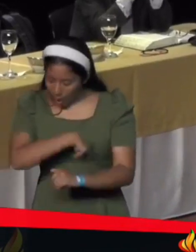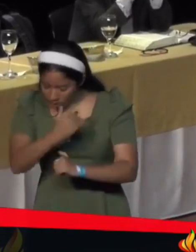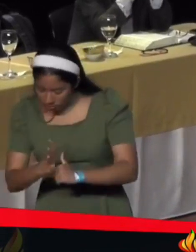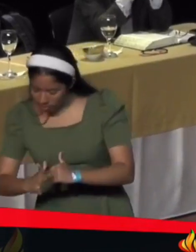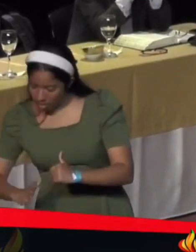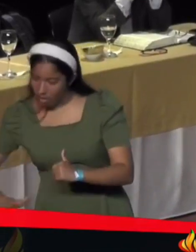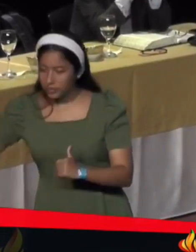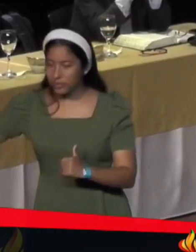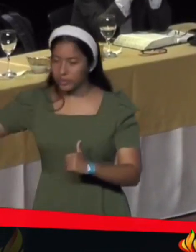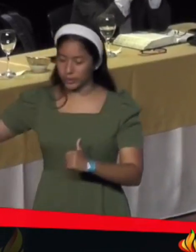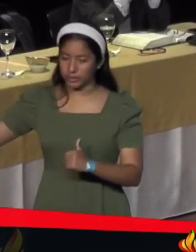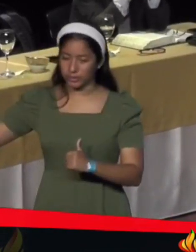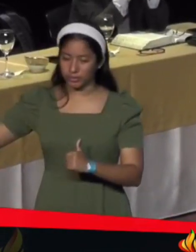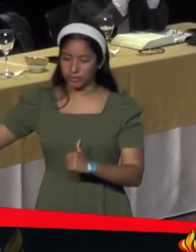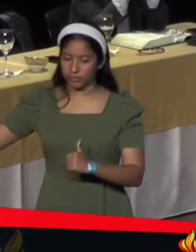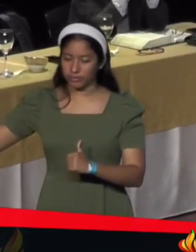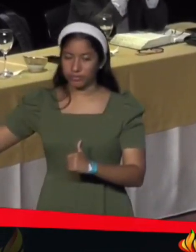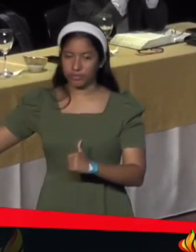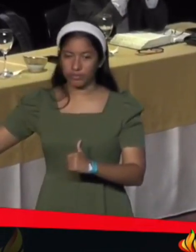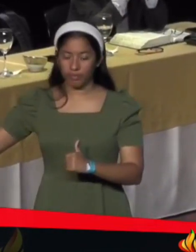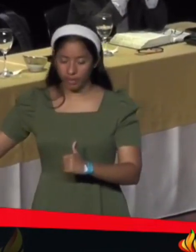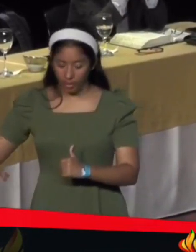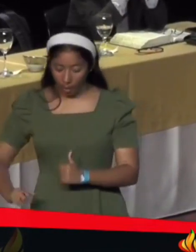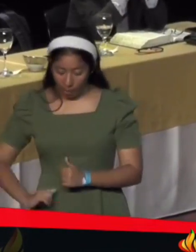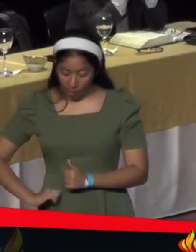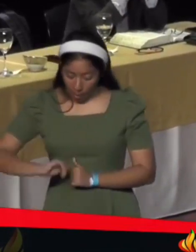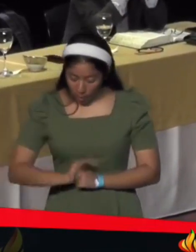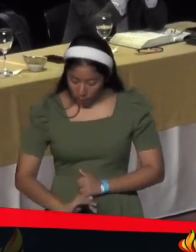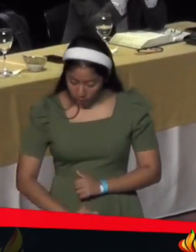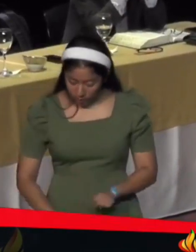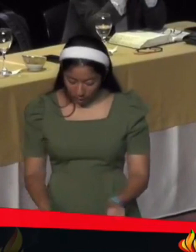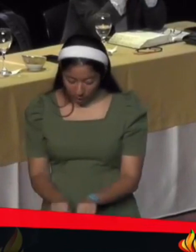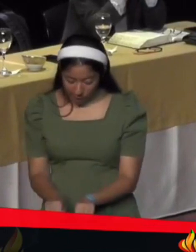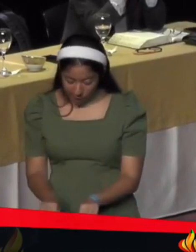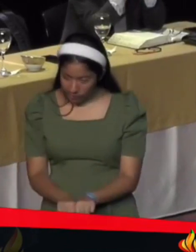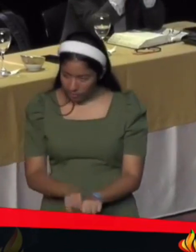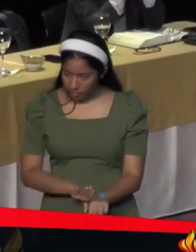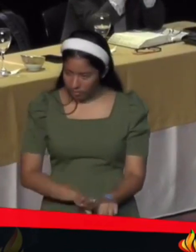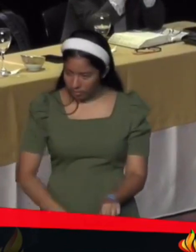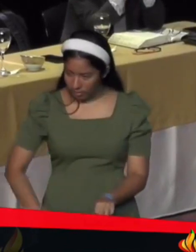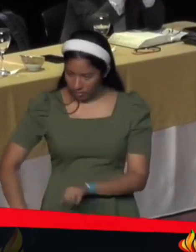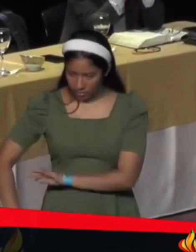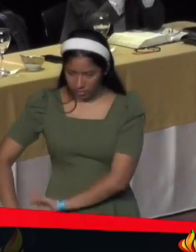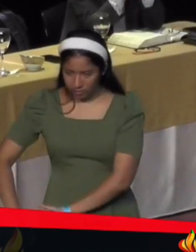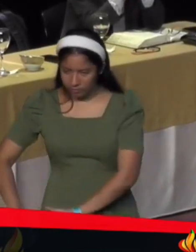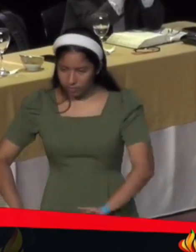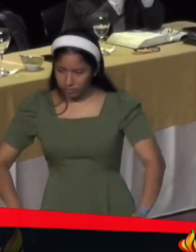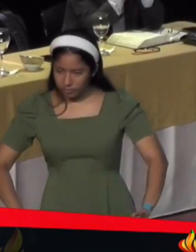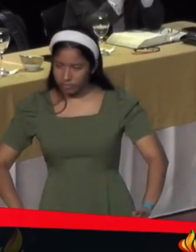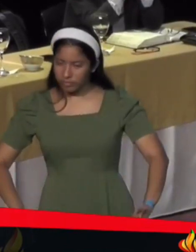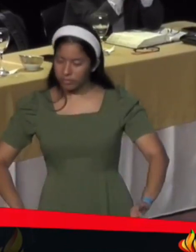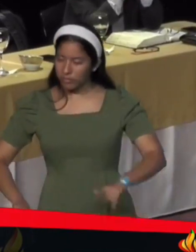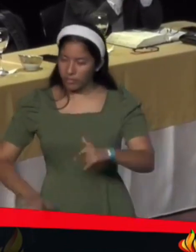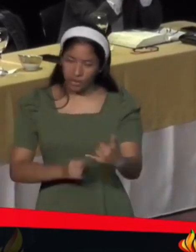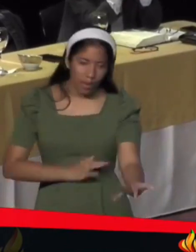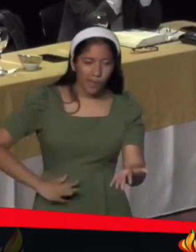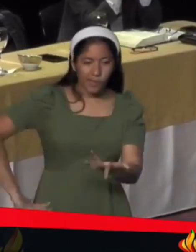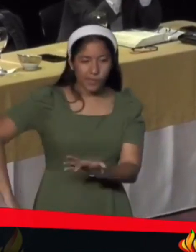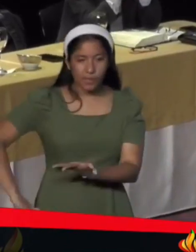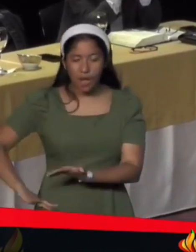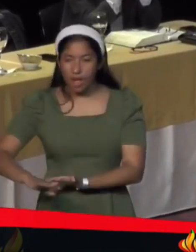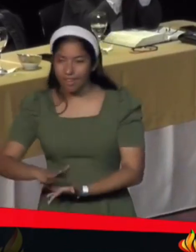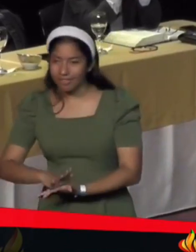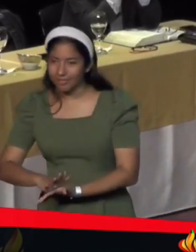Moisés, quita el calzado de tu pie, porque la tierra de nunca